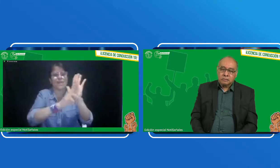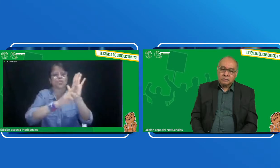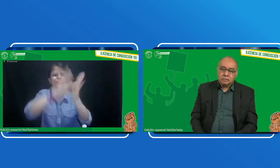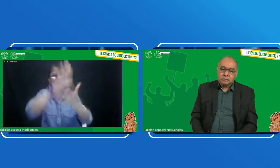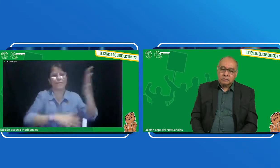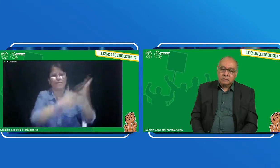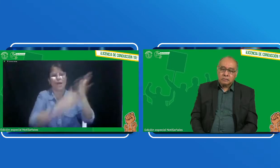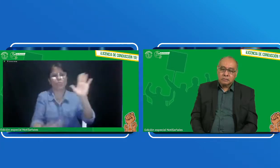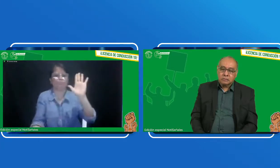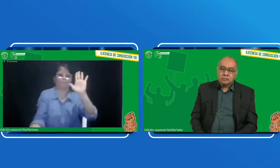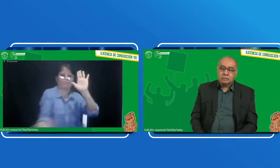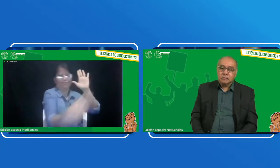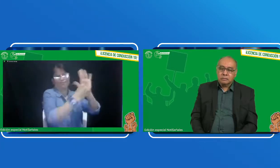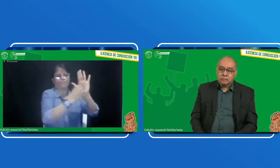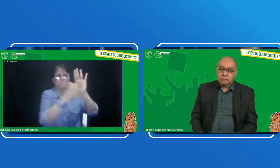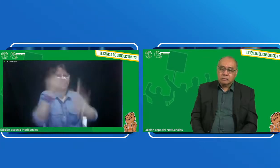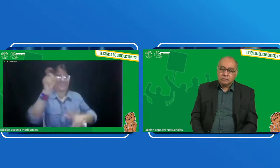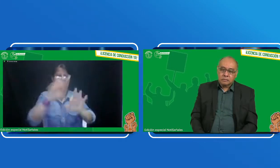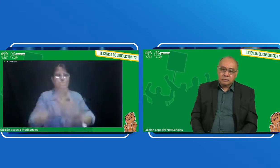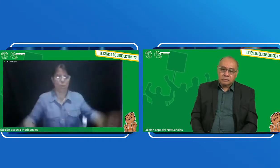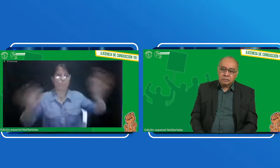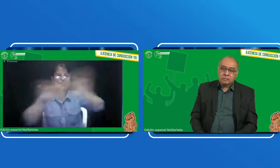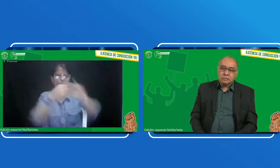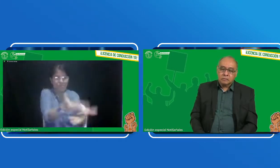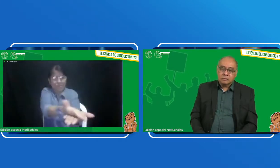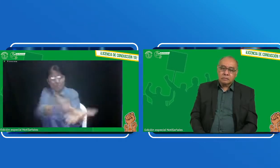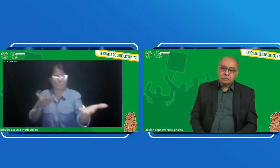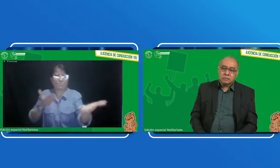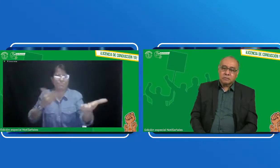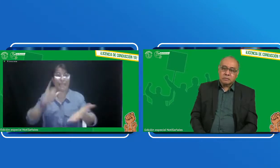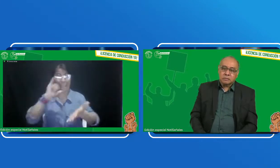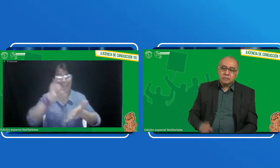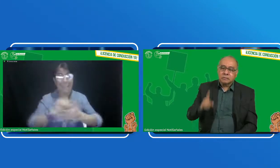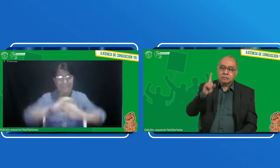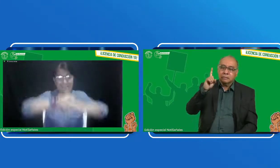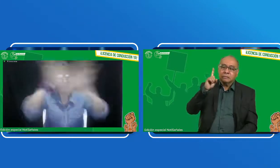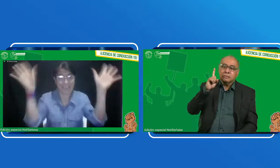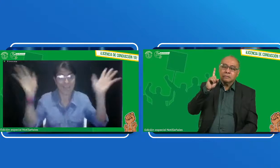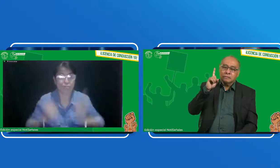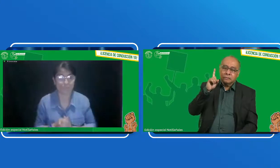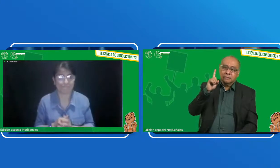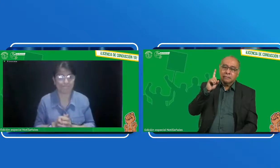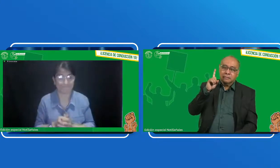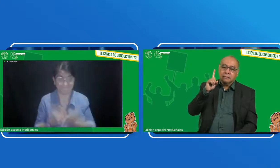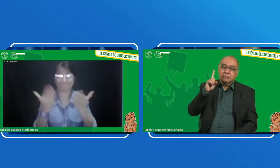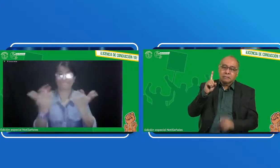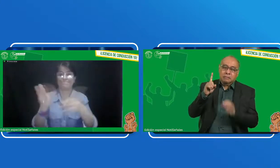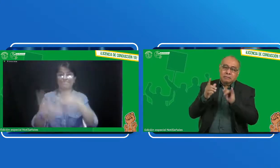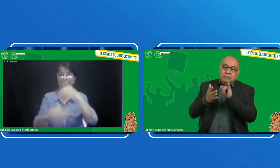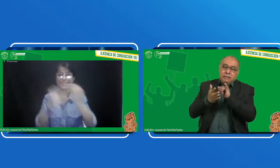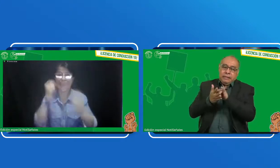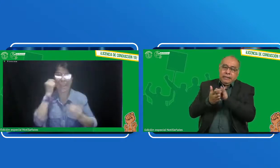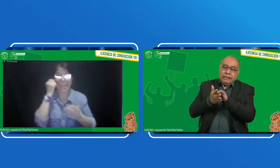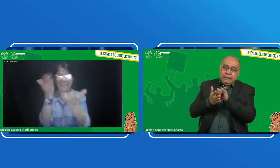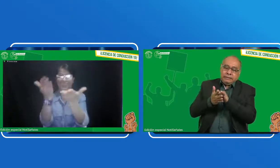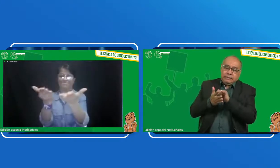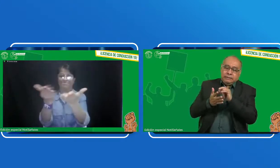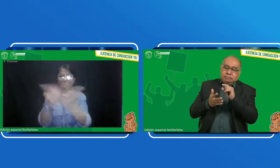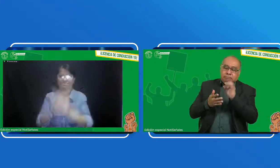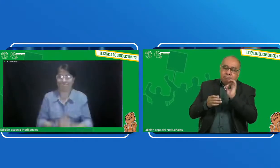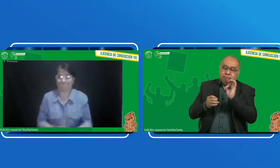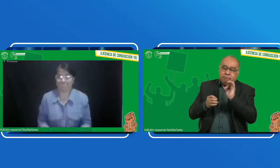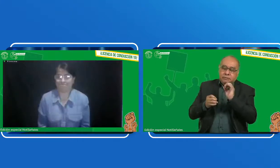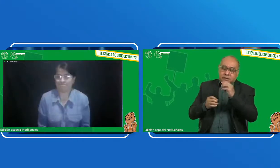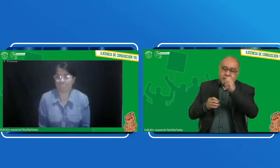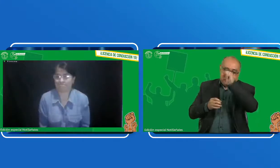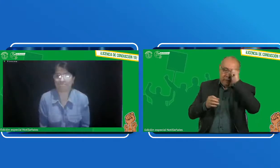en la noche y regresar al día siguiente para pensarnos sobre todo o exigir el cronograma de actividades a razón de la licencia de